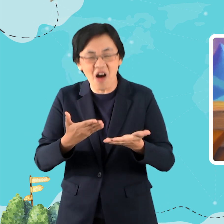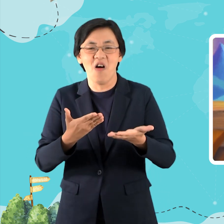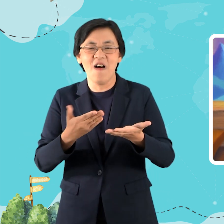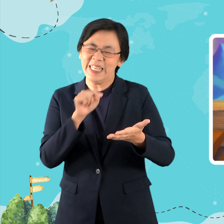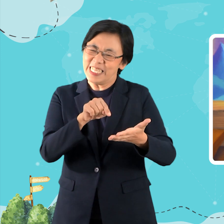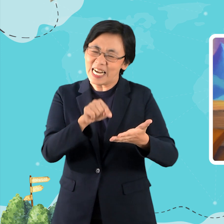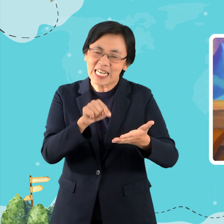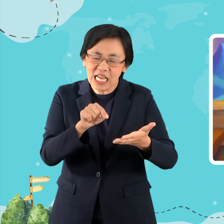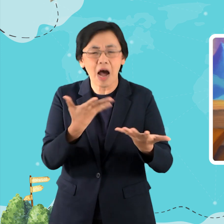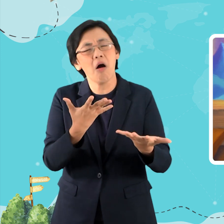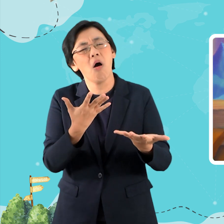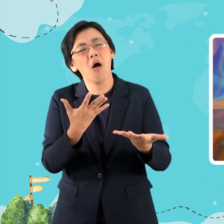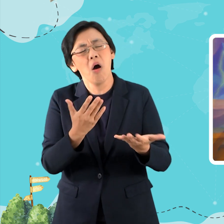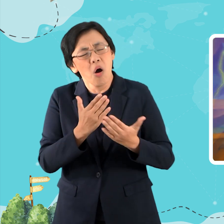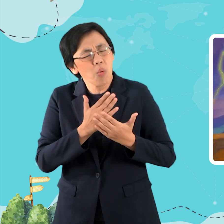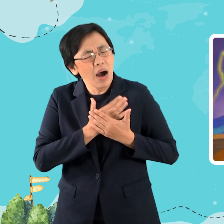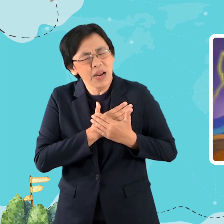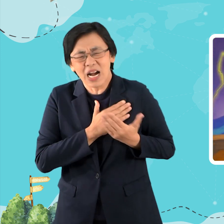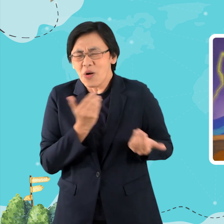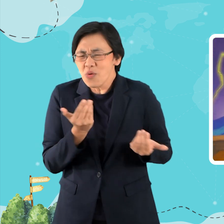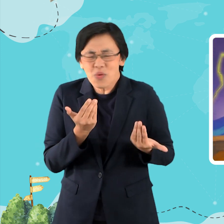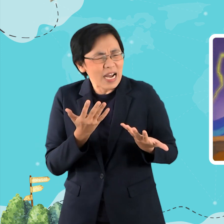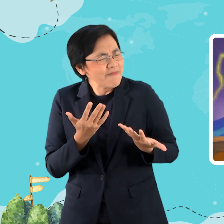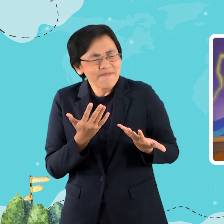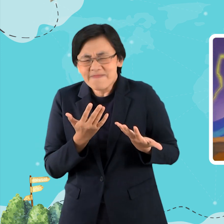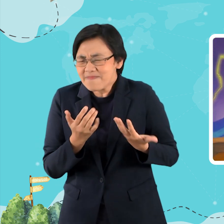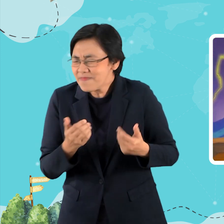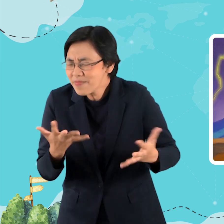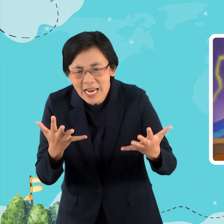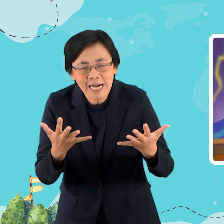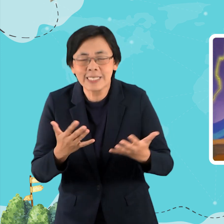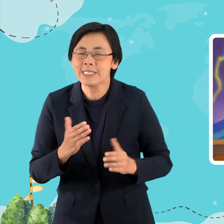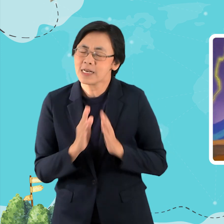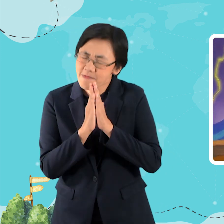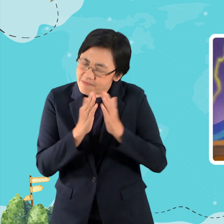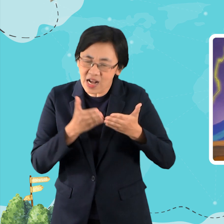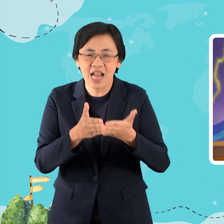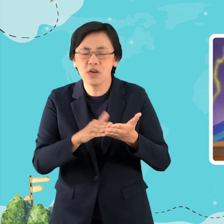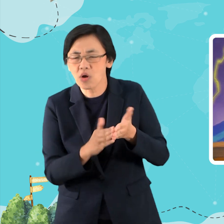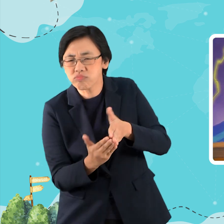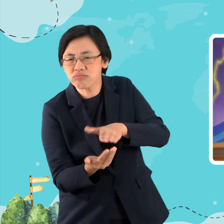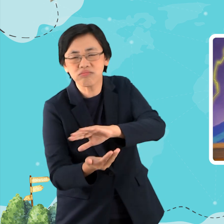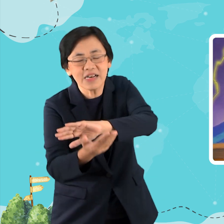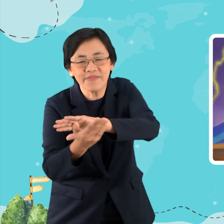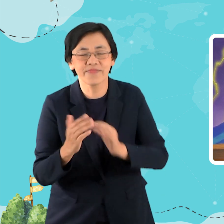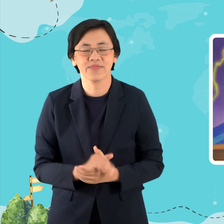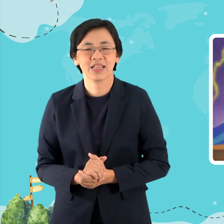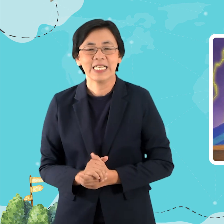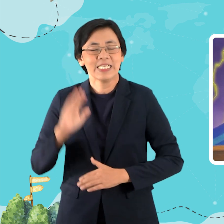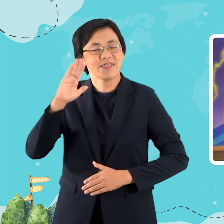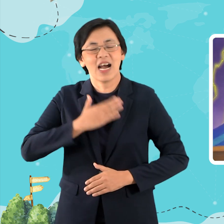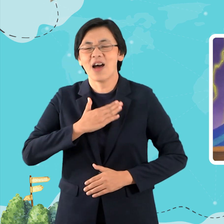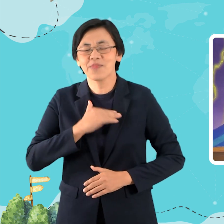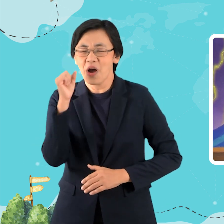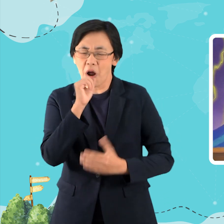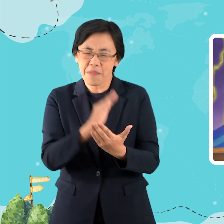ของลูกชายที่มีต่อนางไปให้ล่มลงกลางน้ำและสัญญากับตัวเองว่าจะไม่ร้องเพล